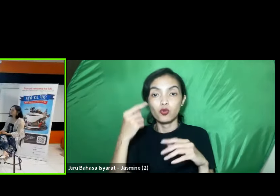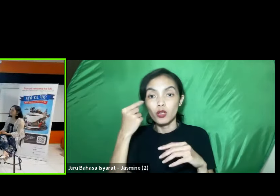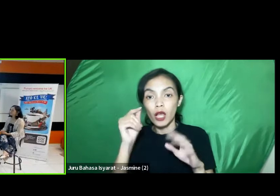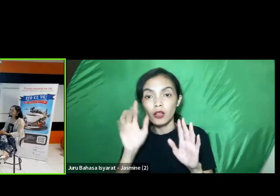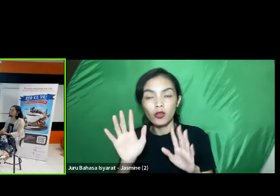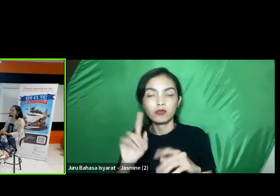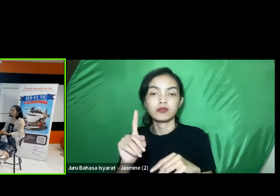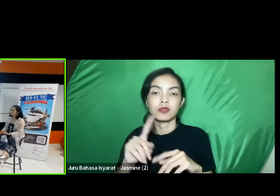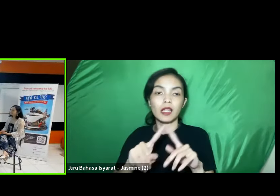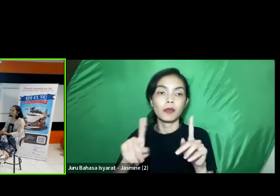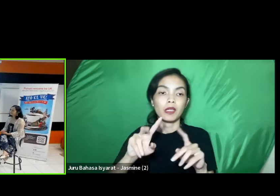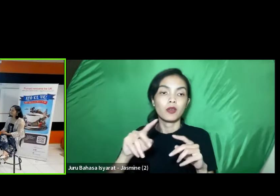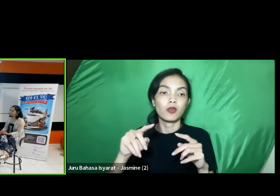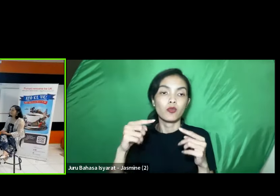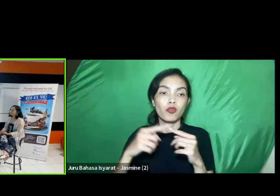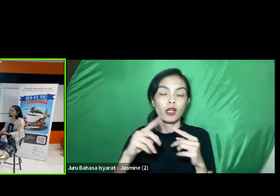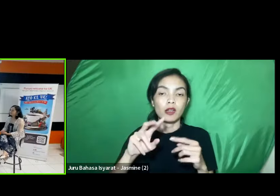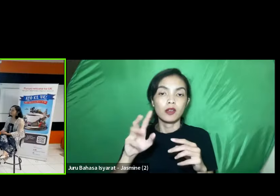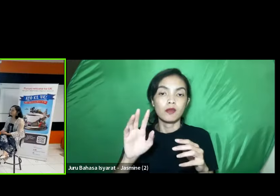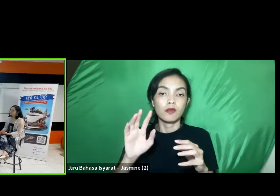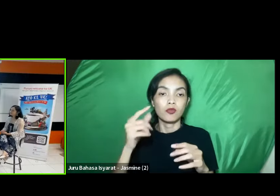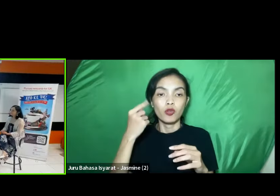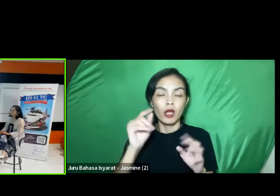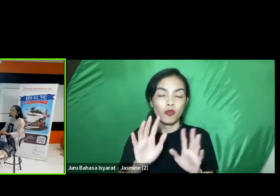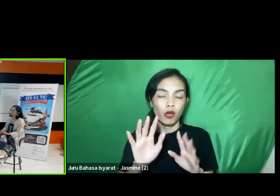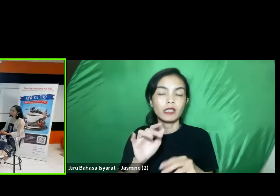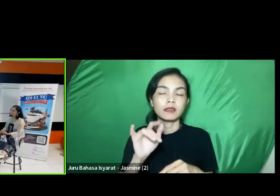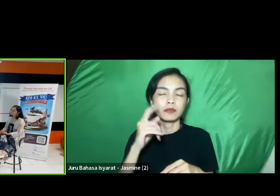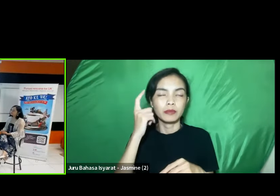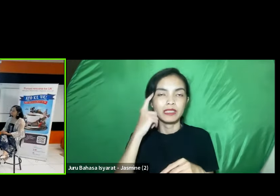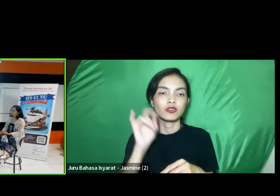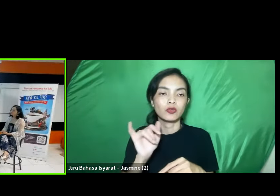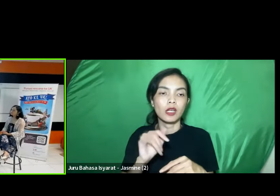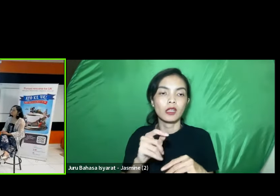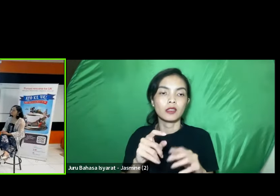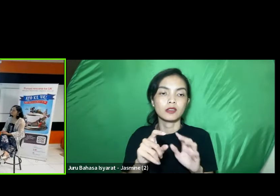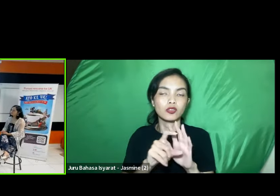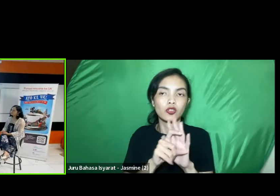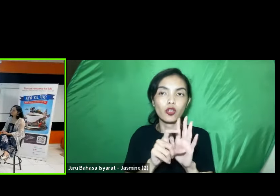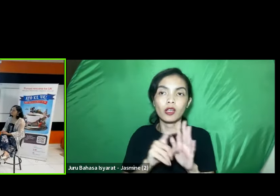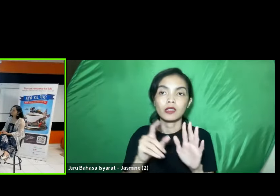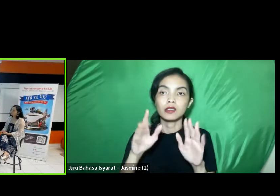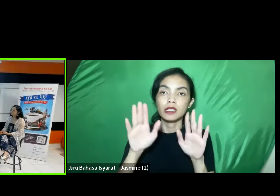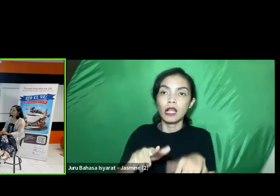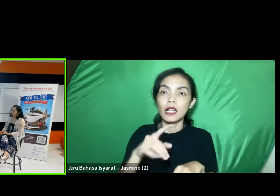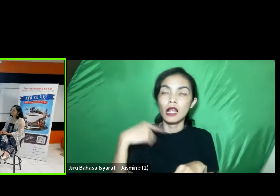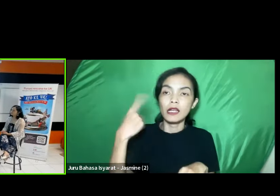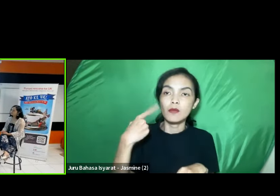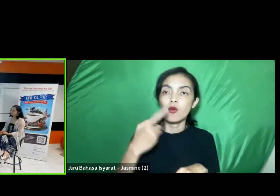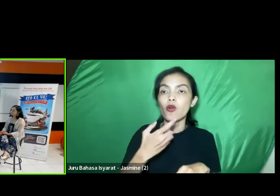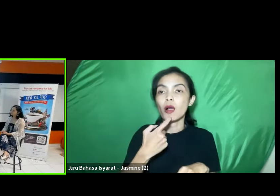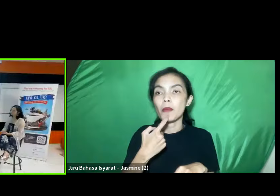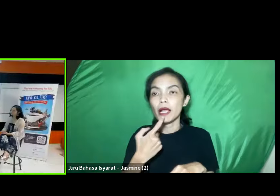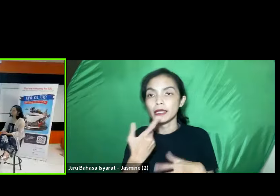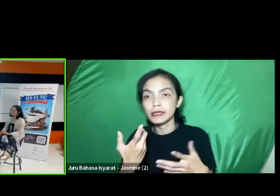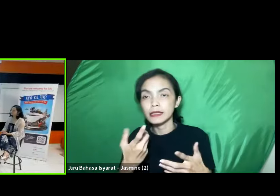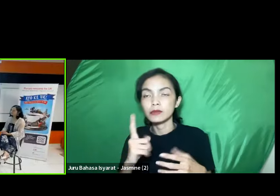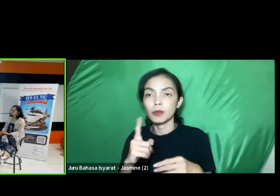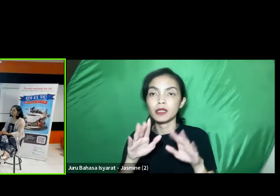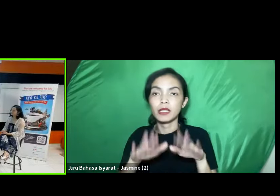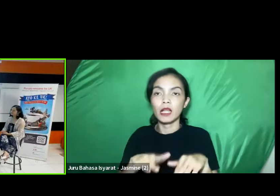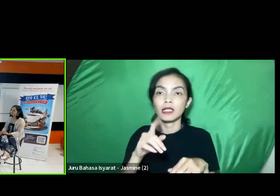kayak entar di sana ngapain mau ngapain gitugitu ya itu sih mungkin lebih ke akademis dan nonakademis ke UK 1